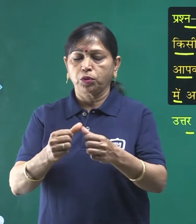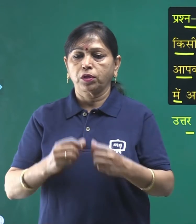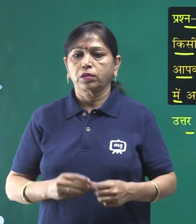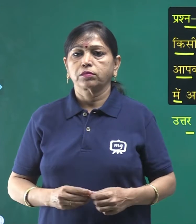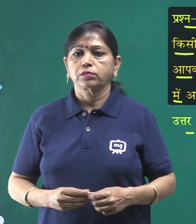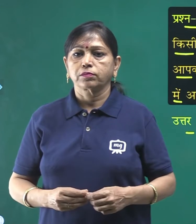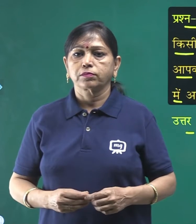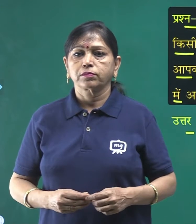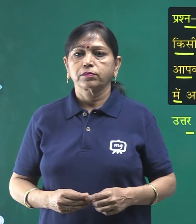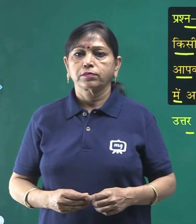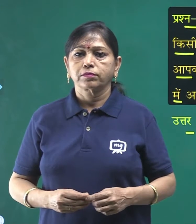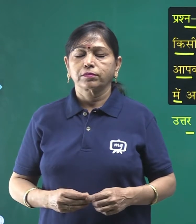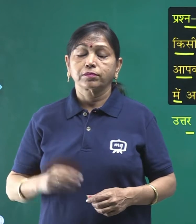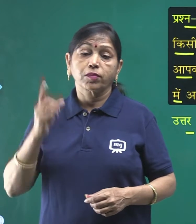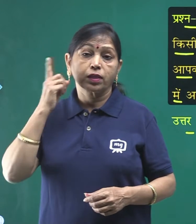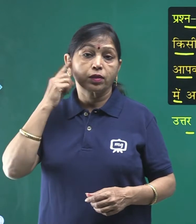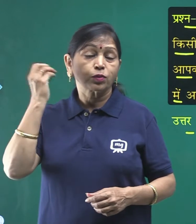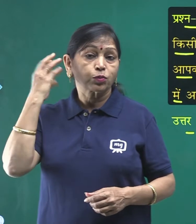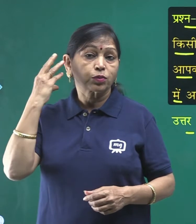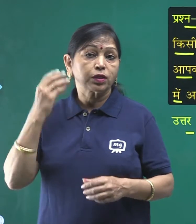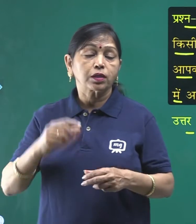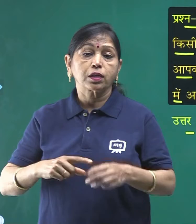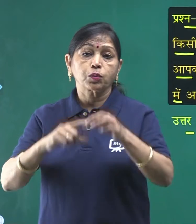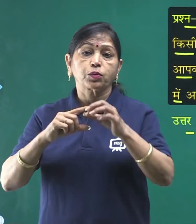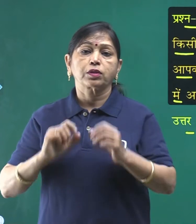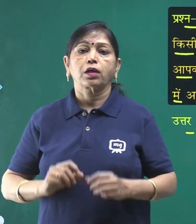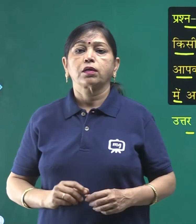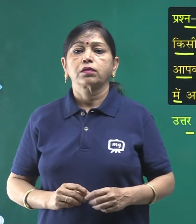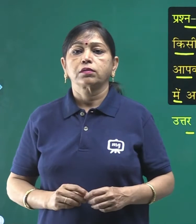उत्तर, ध्वनि की गुणता।